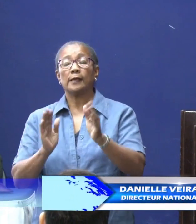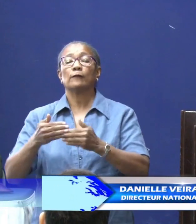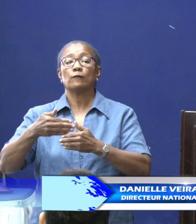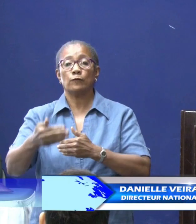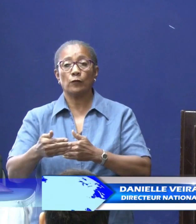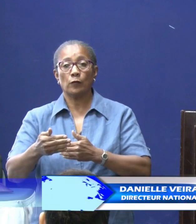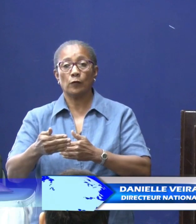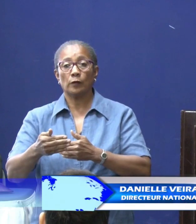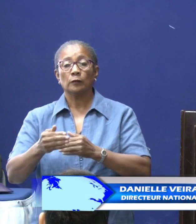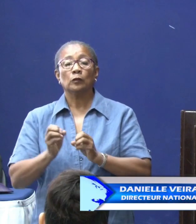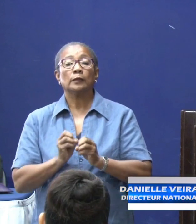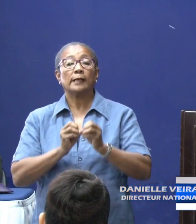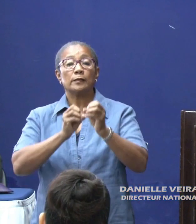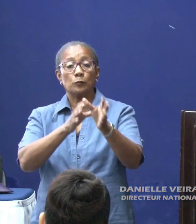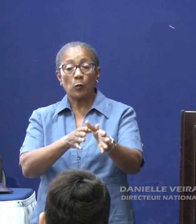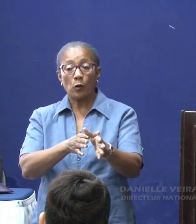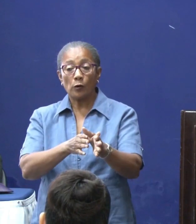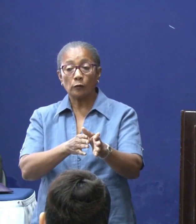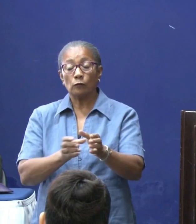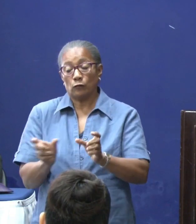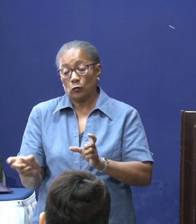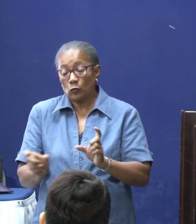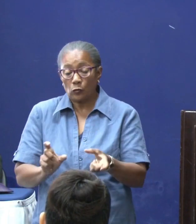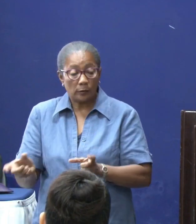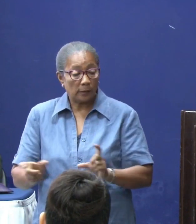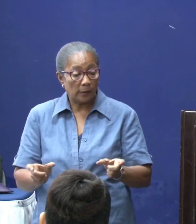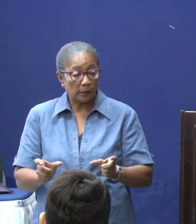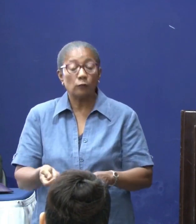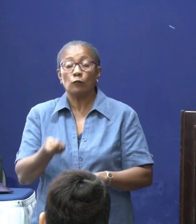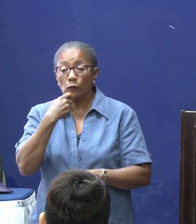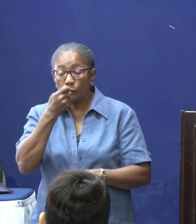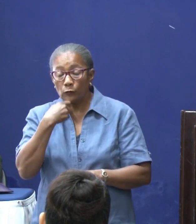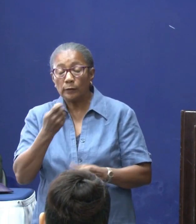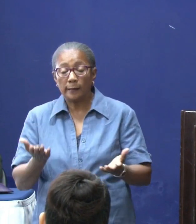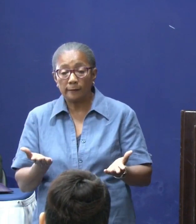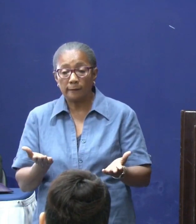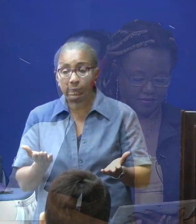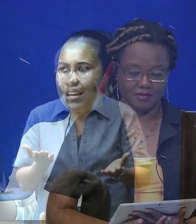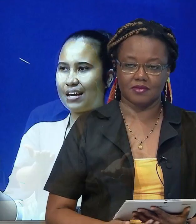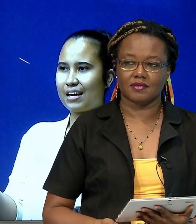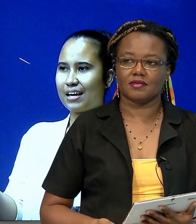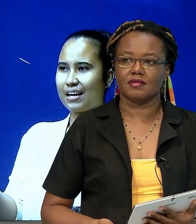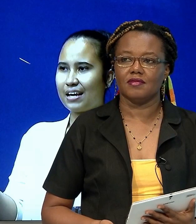voor transport, voor goederen, voor voeding.